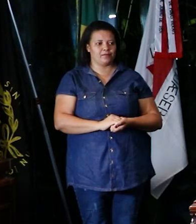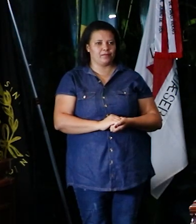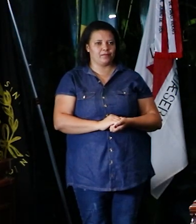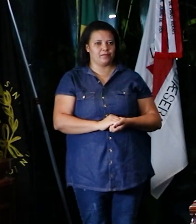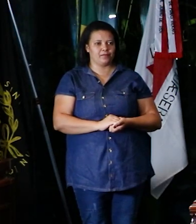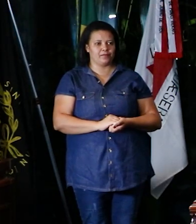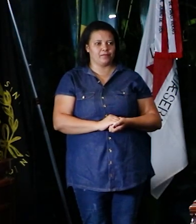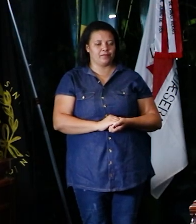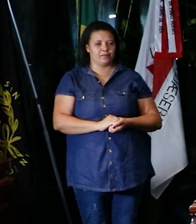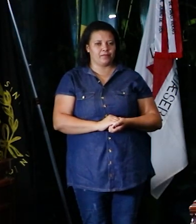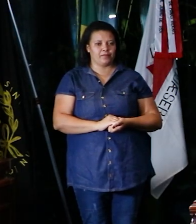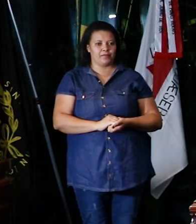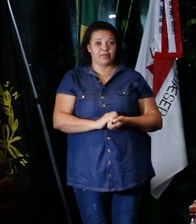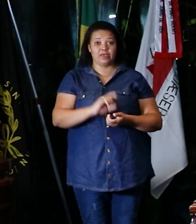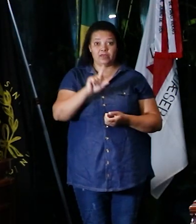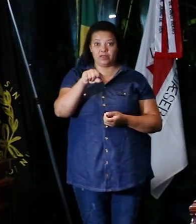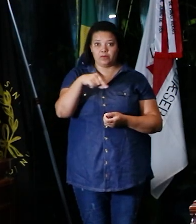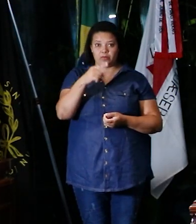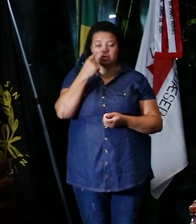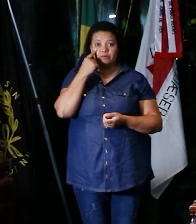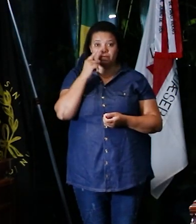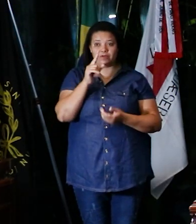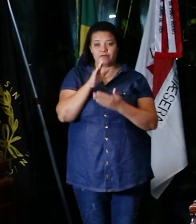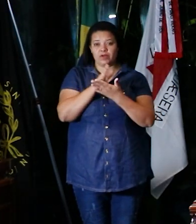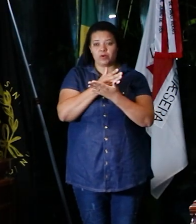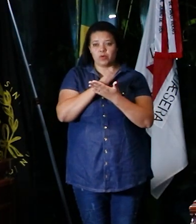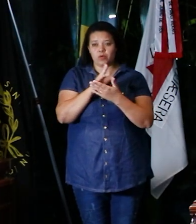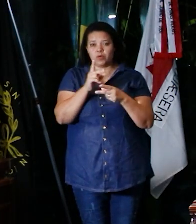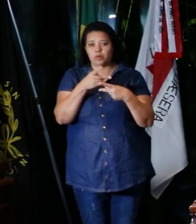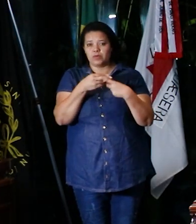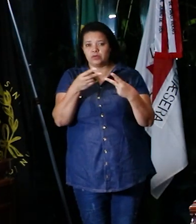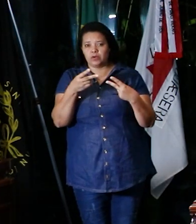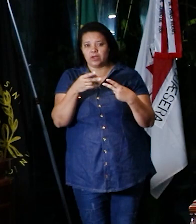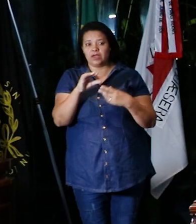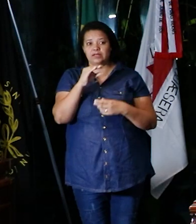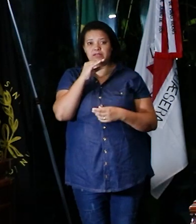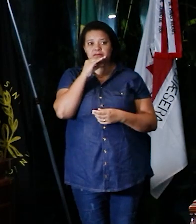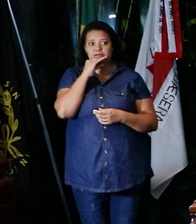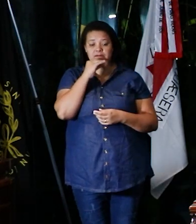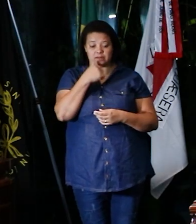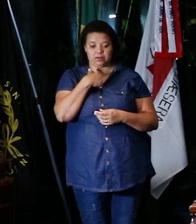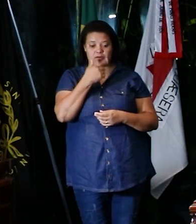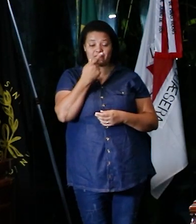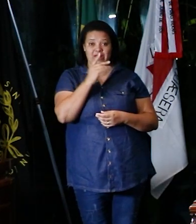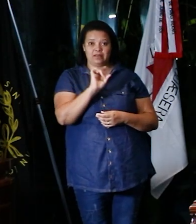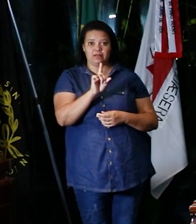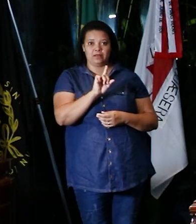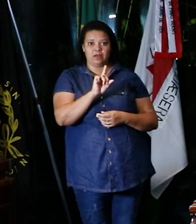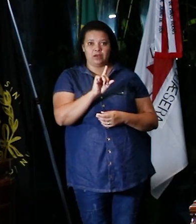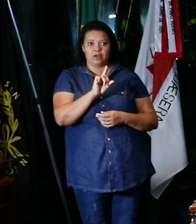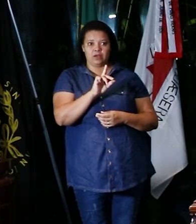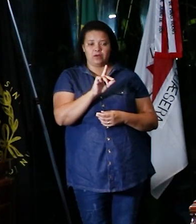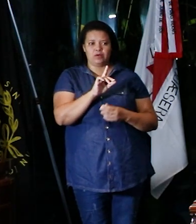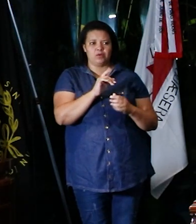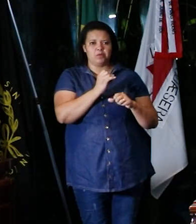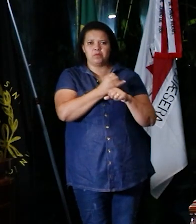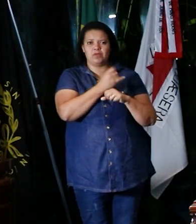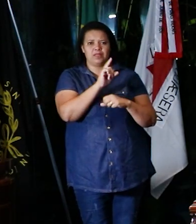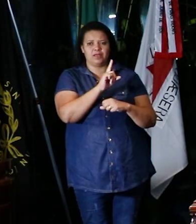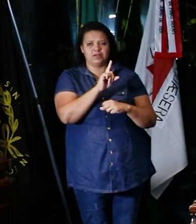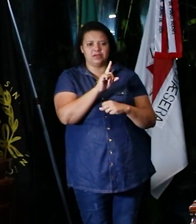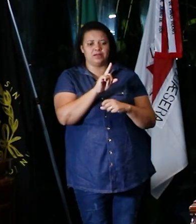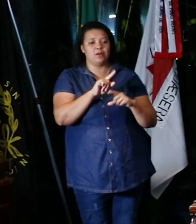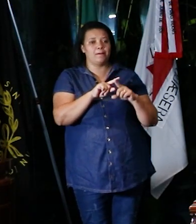depois vocês... A gente vai ver alguma coisa de Drummond, e não a minha fala, que não tem a menor importância. Mas